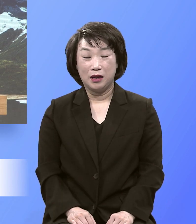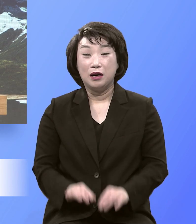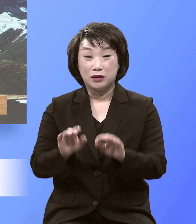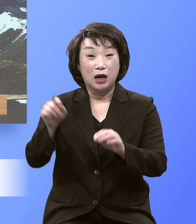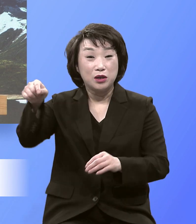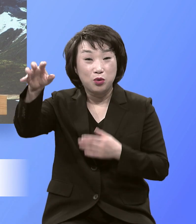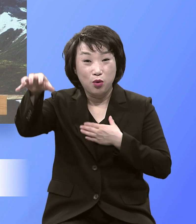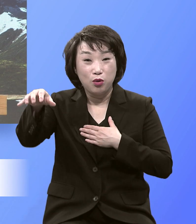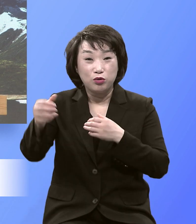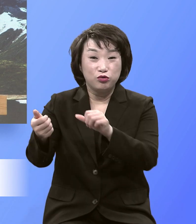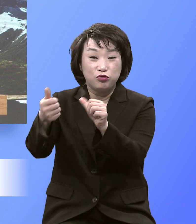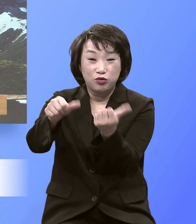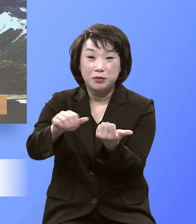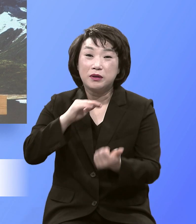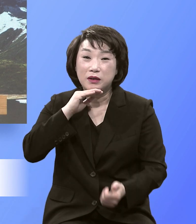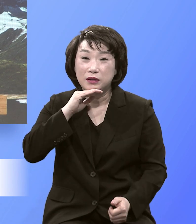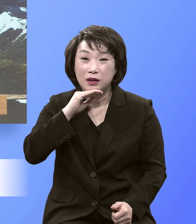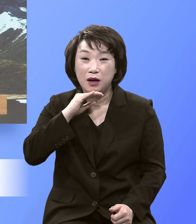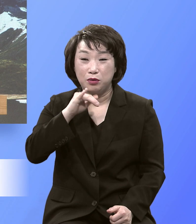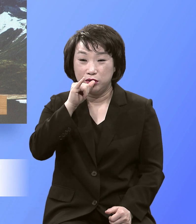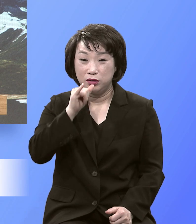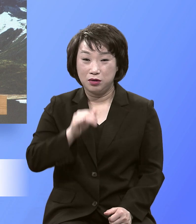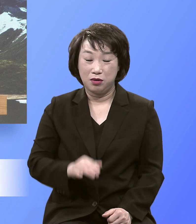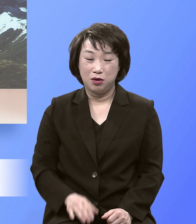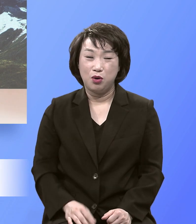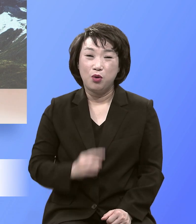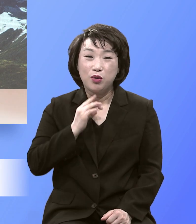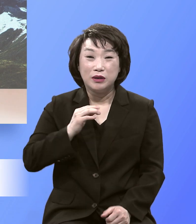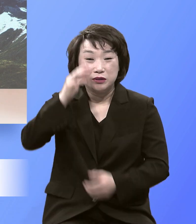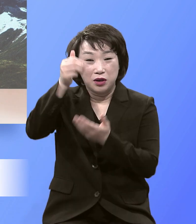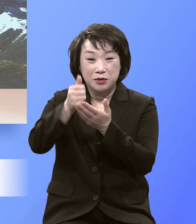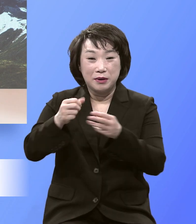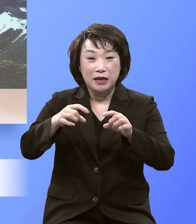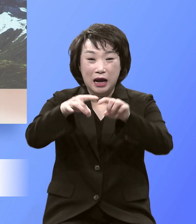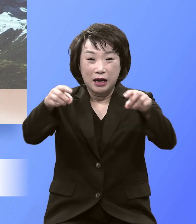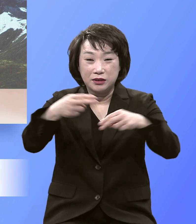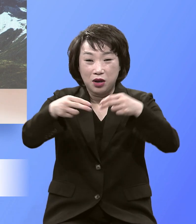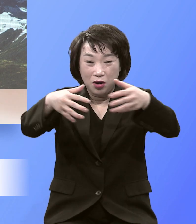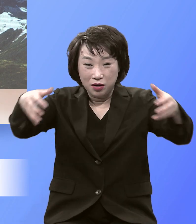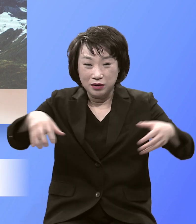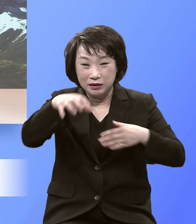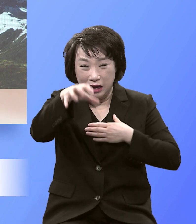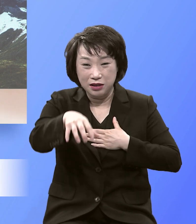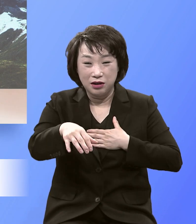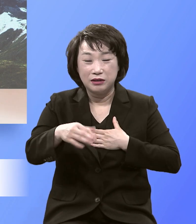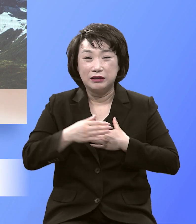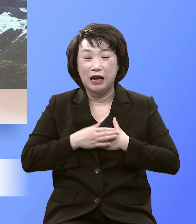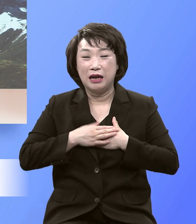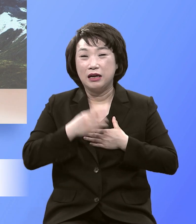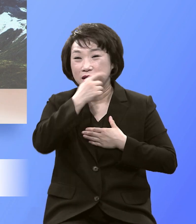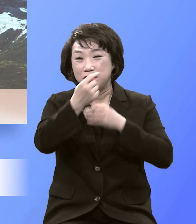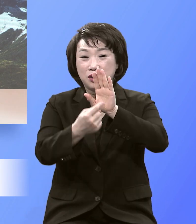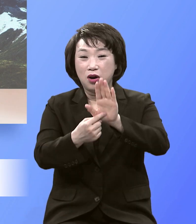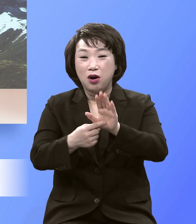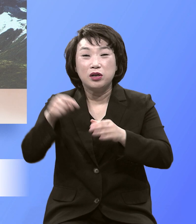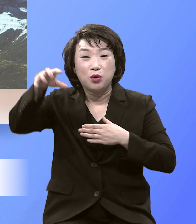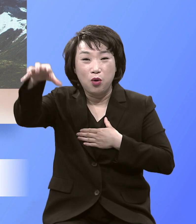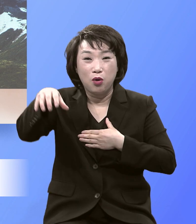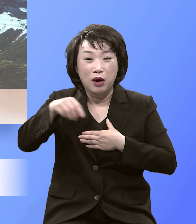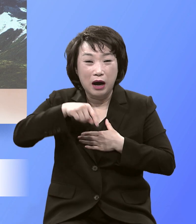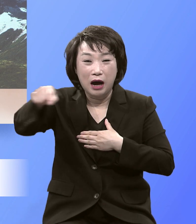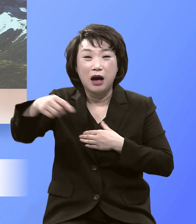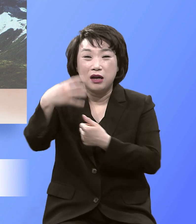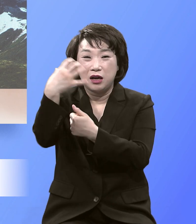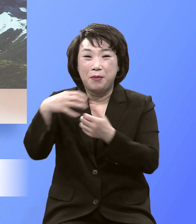죽음이 기다리고 있다는 거예요. 오직 성령이 각 성에서 내게 증거하여 결박과